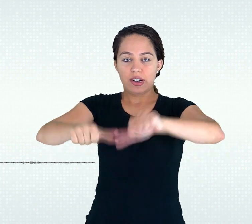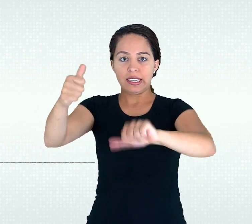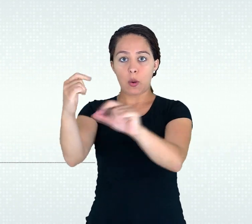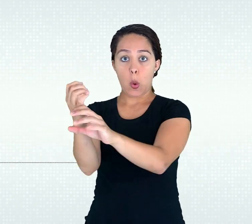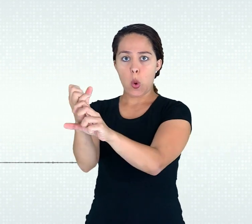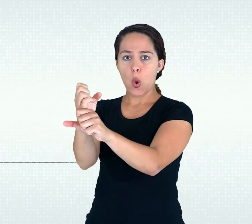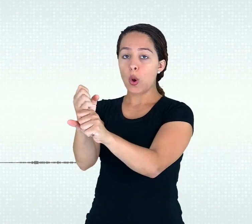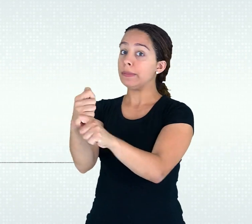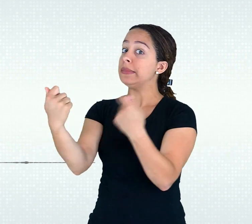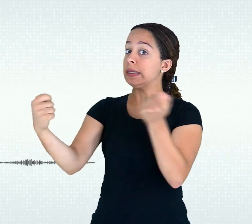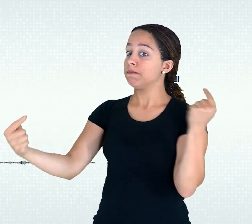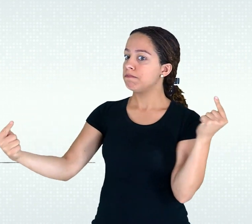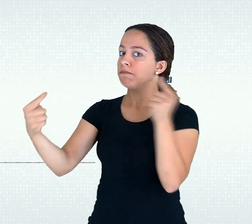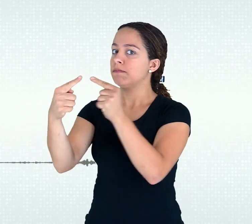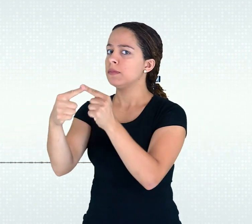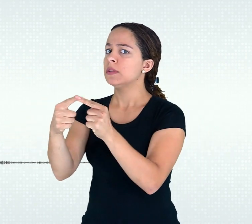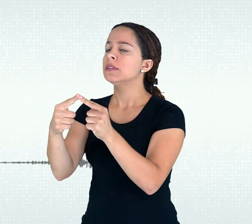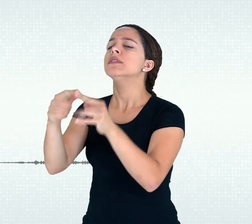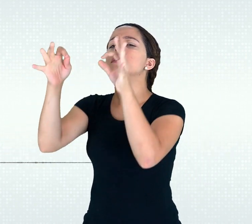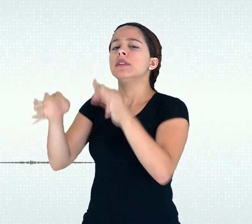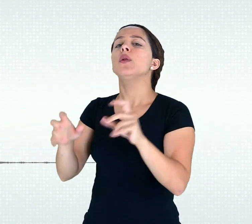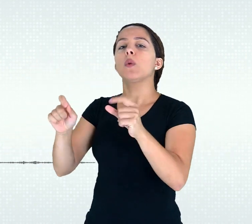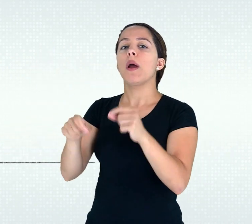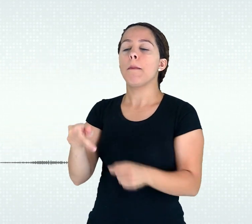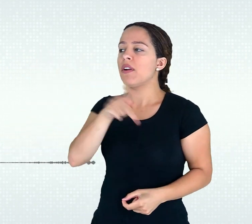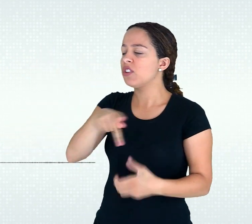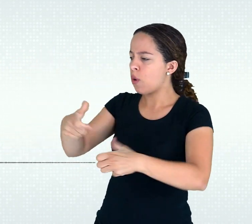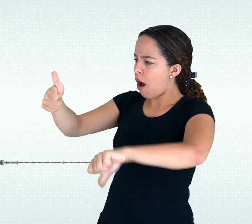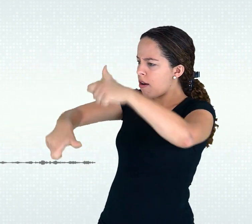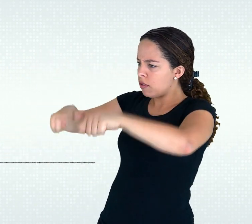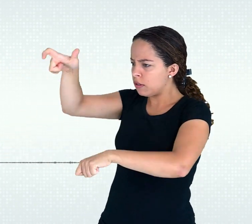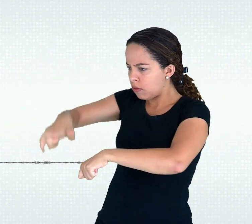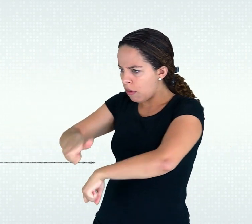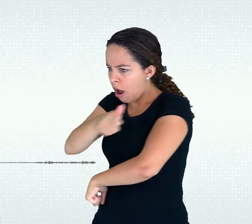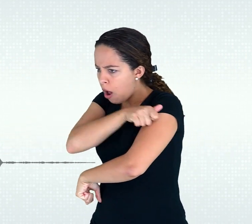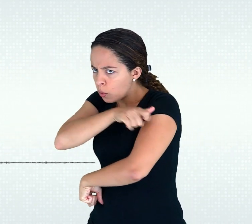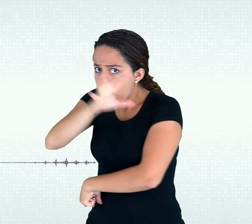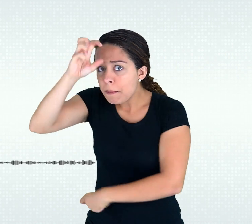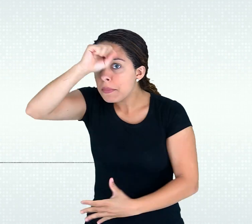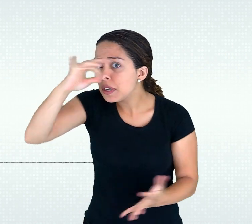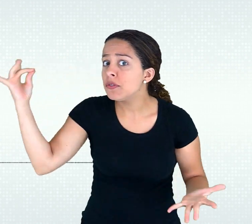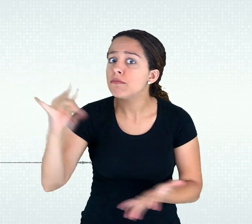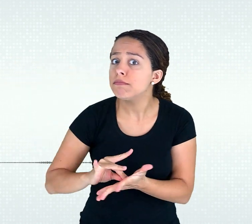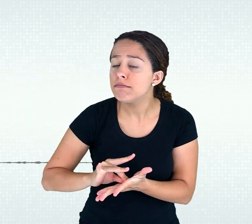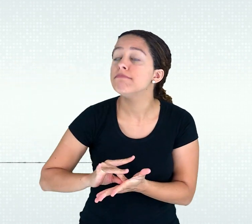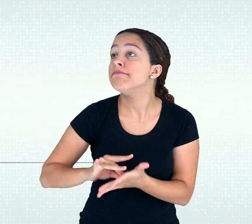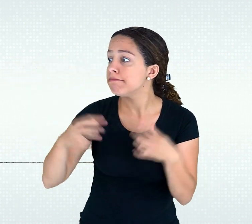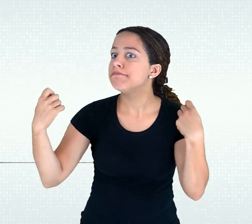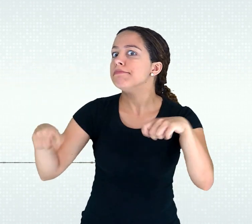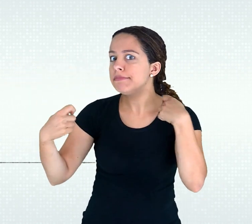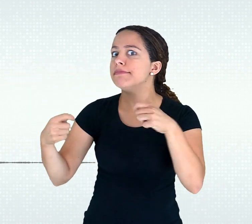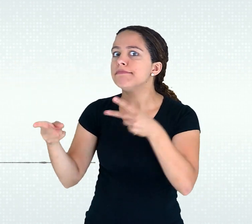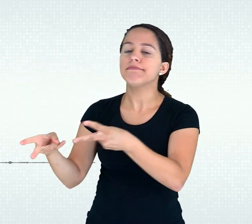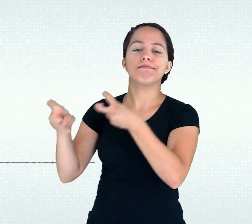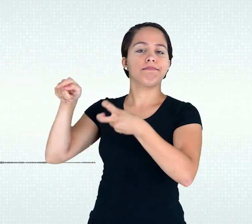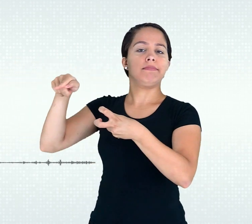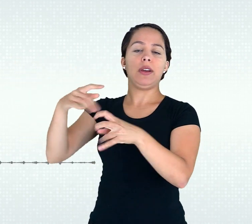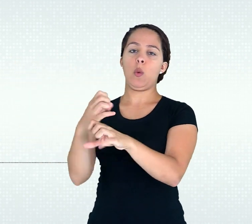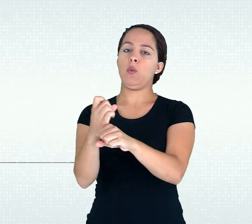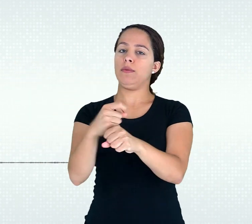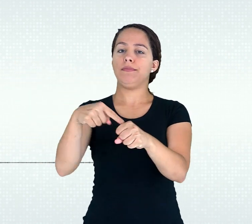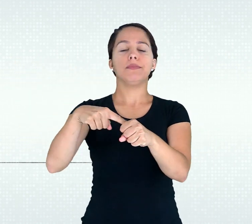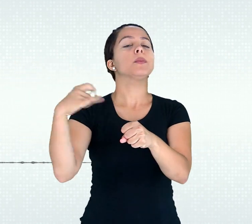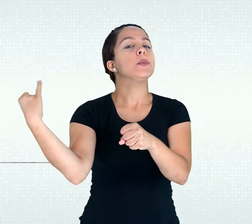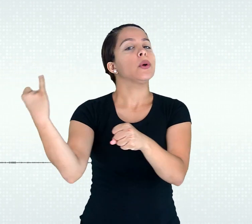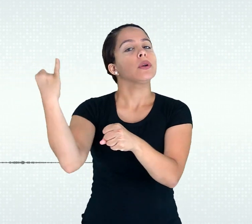imprescindível que o critério quantitativo represente mais fidedignamente possível a aprendizagem